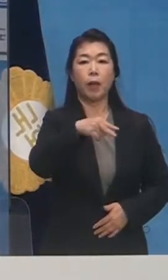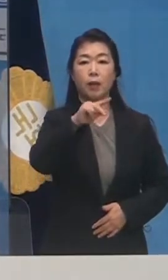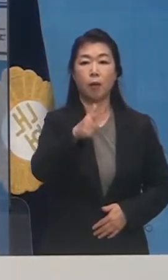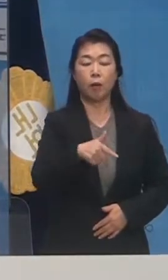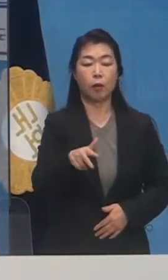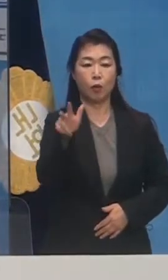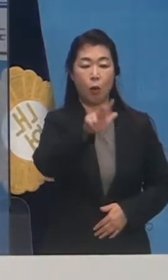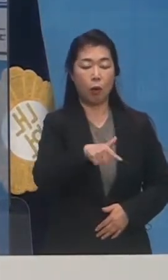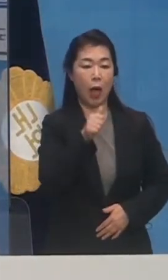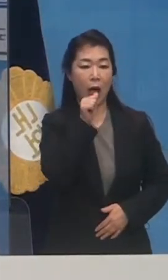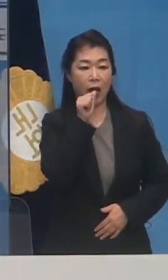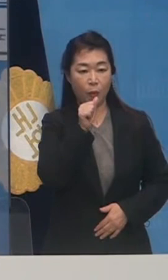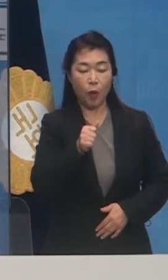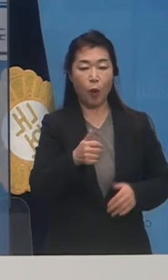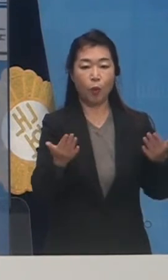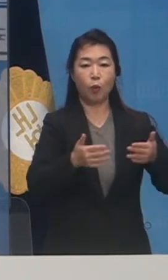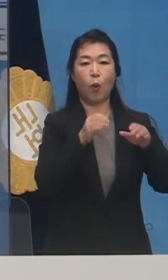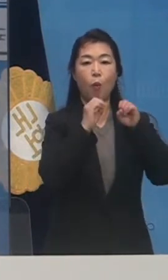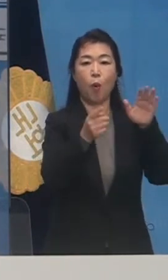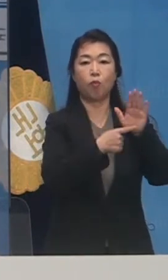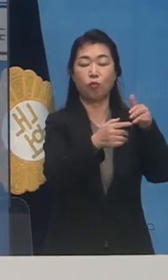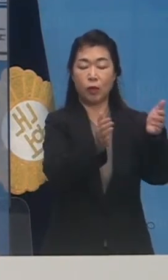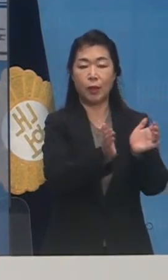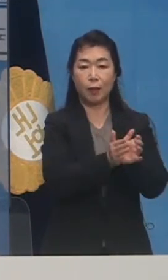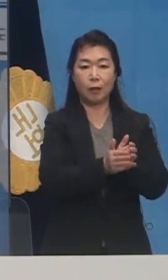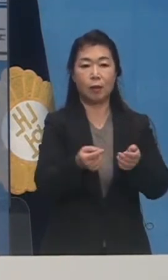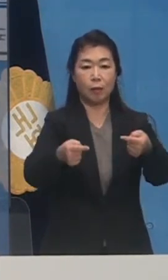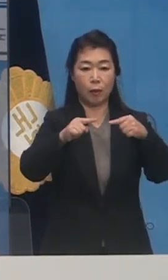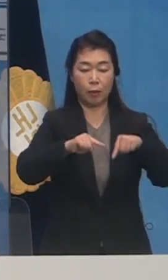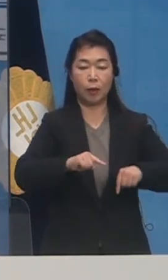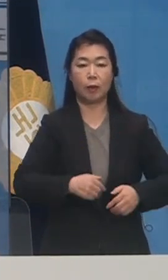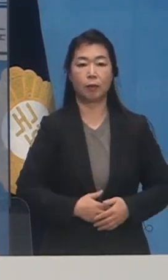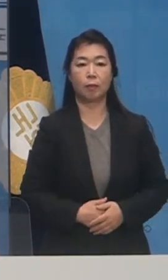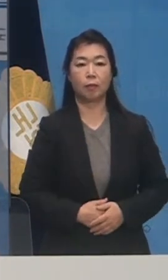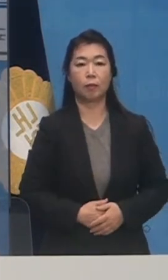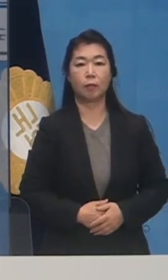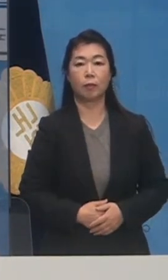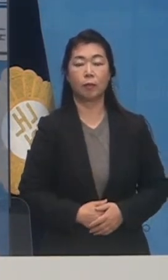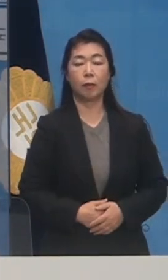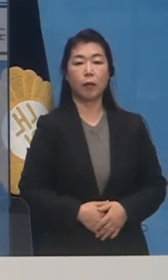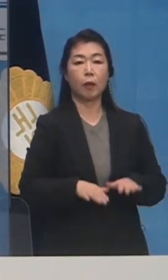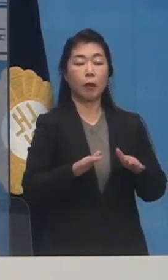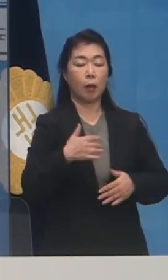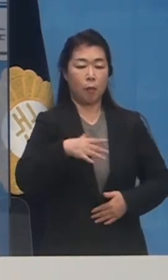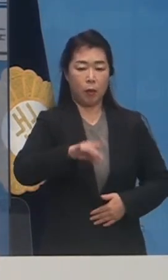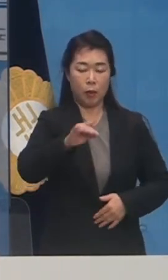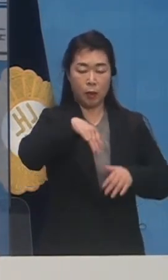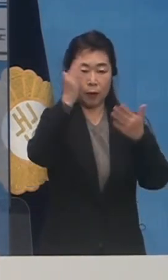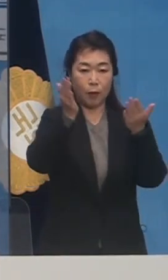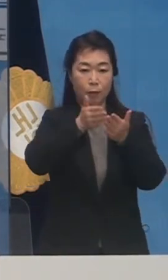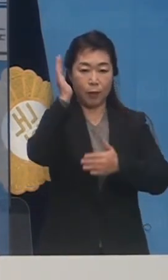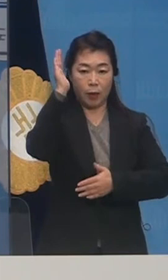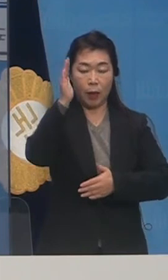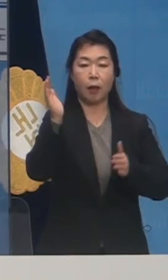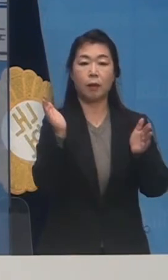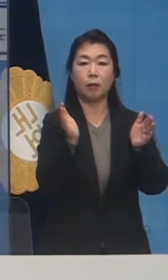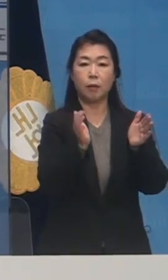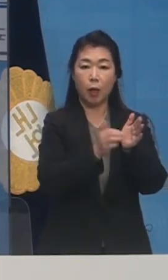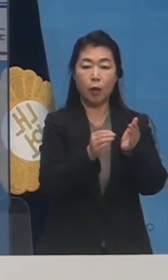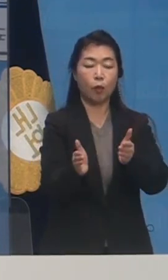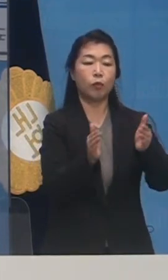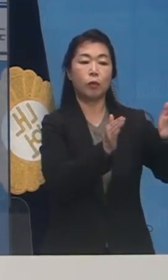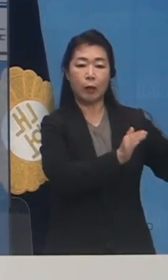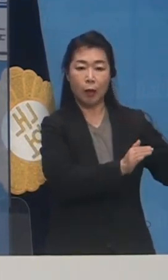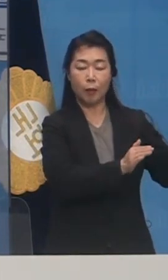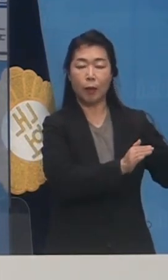변백선 전국 금속노동조합 홍보부장님 참석하셨습니다. 먼저 제가 모두 발언을 하고